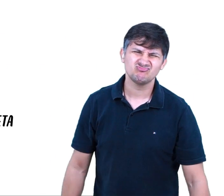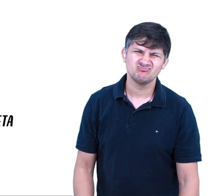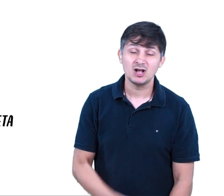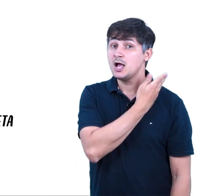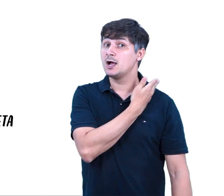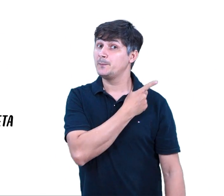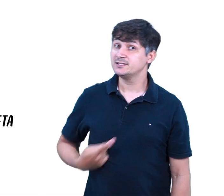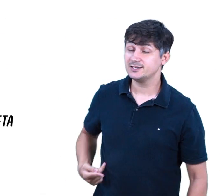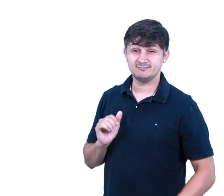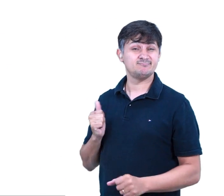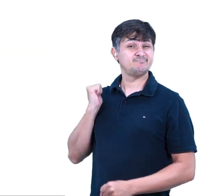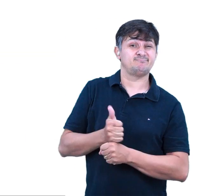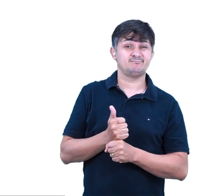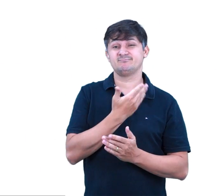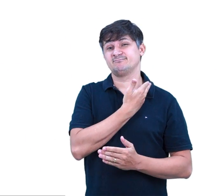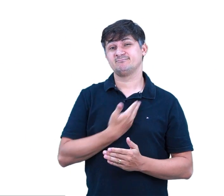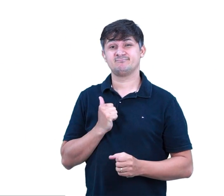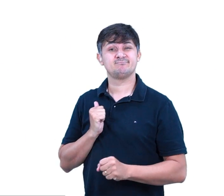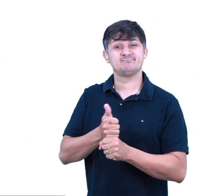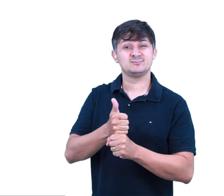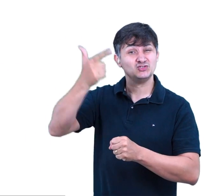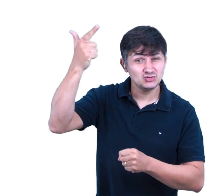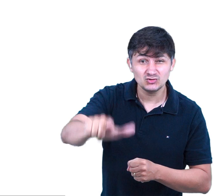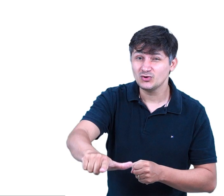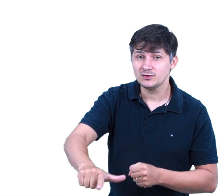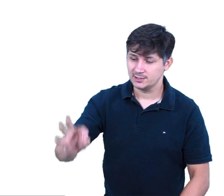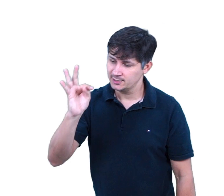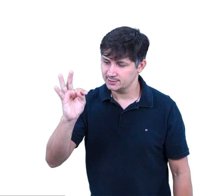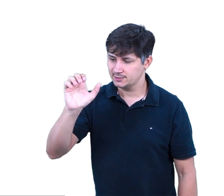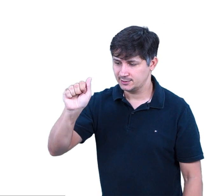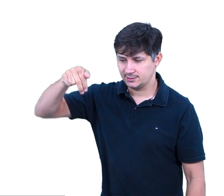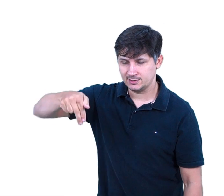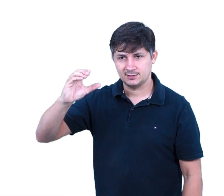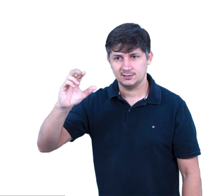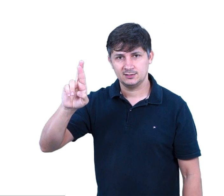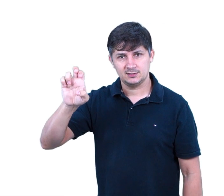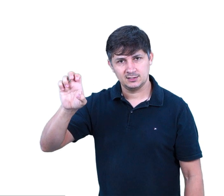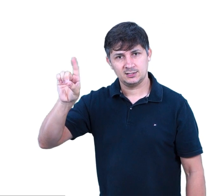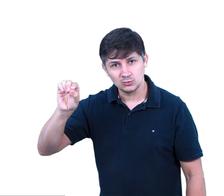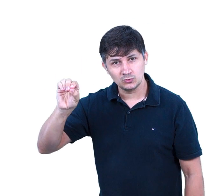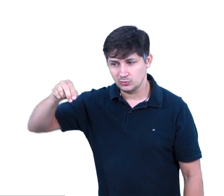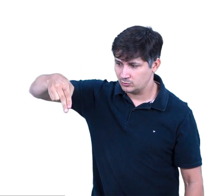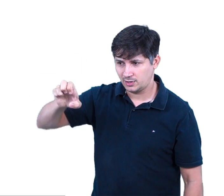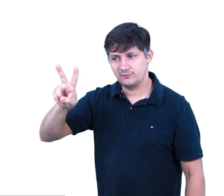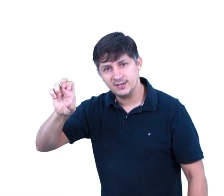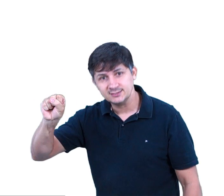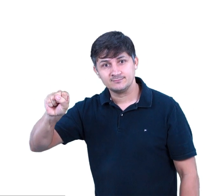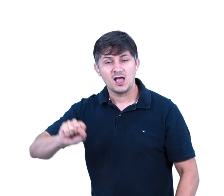eleição indireta. Tancredo Neves era o nome escolhido para dar fim à ditadura militar. Embora eleito, ele